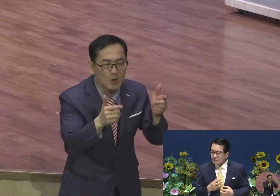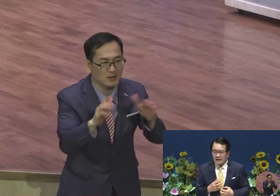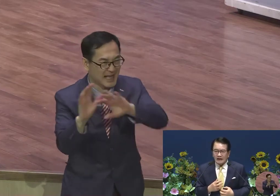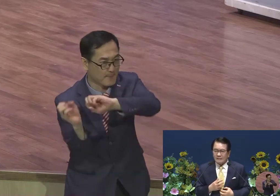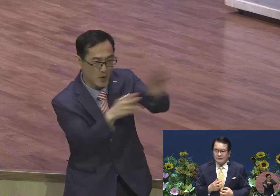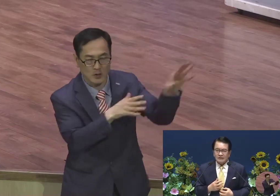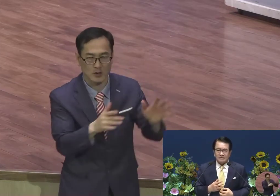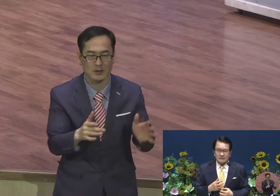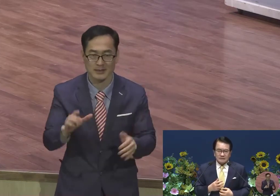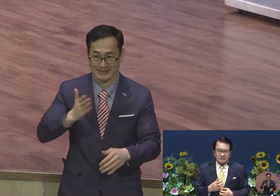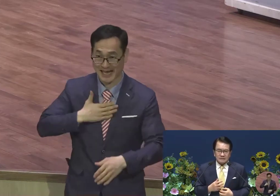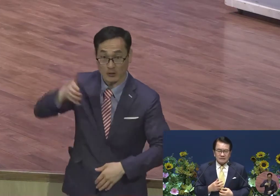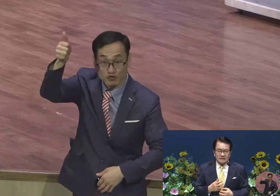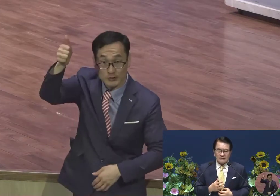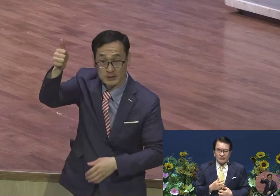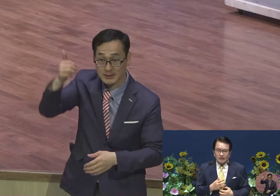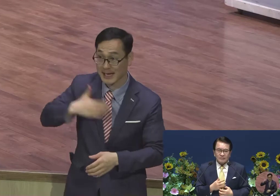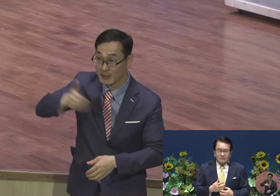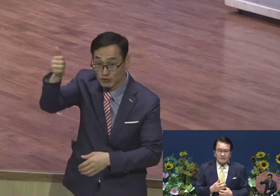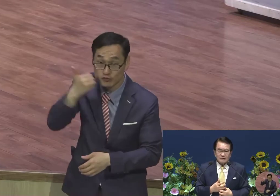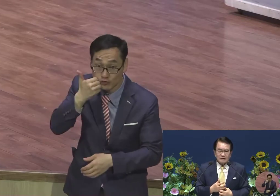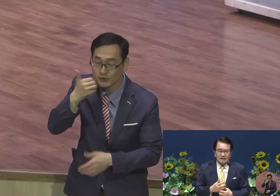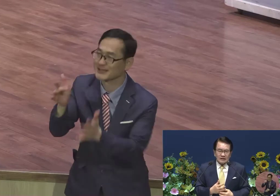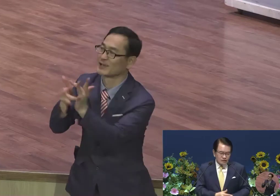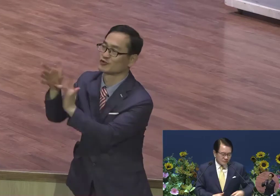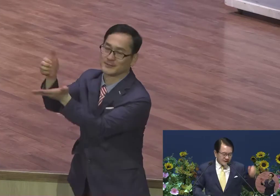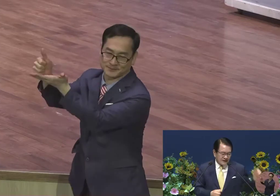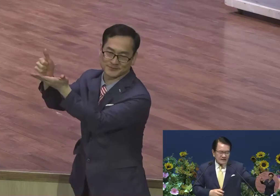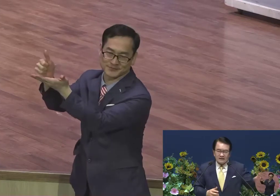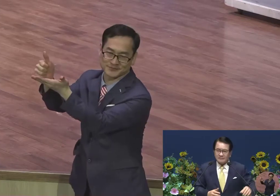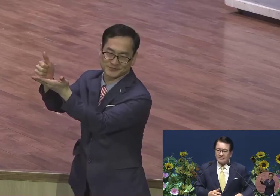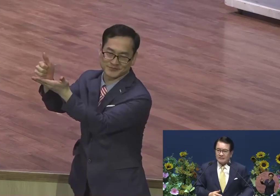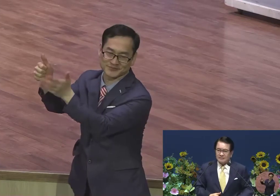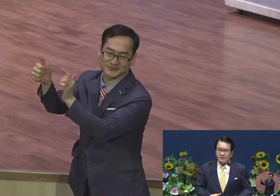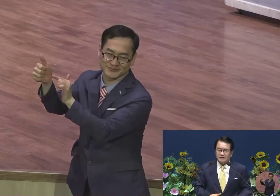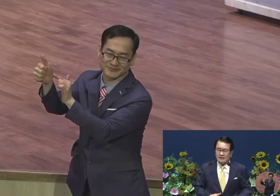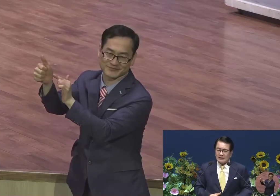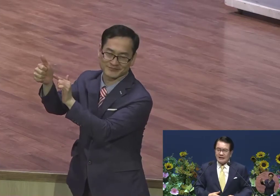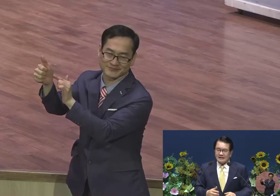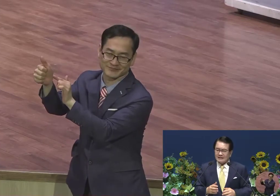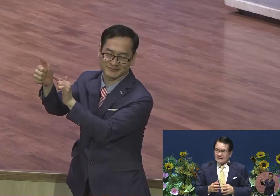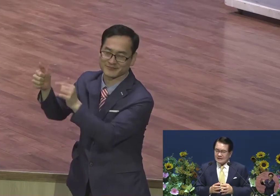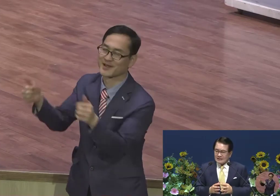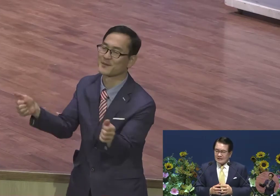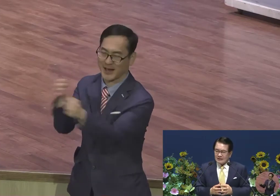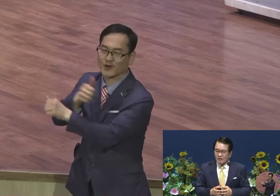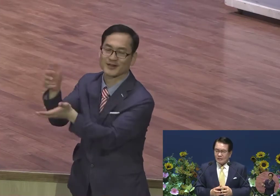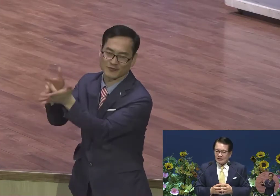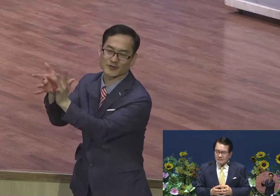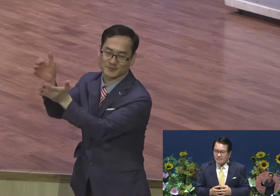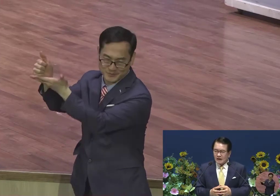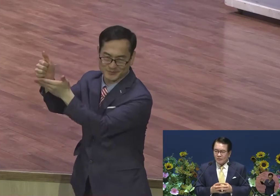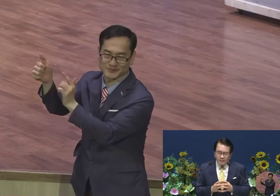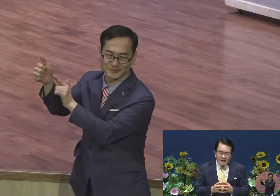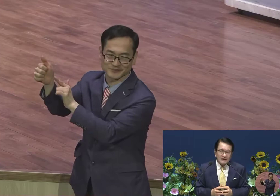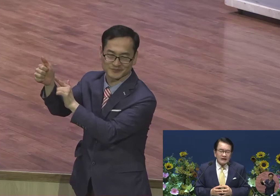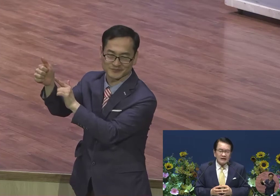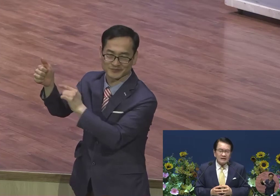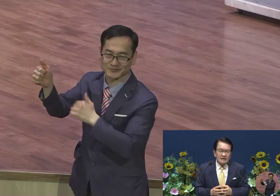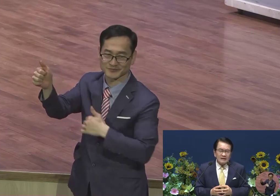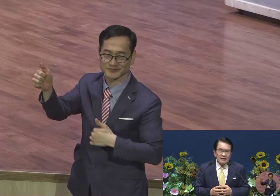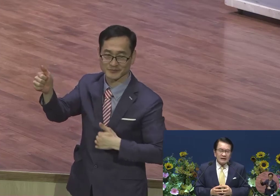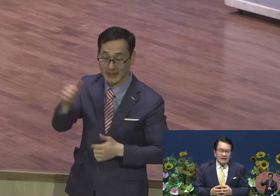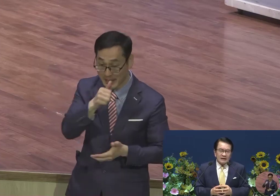내 감정 없어 내 자존심 없어 자존심 계획에 던져 필요 없어 나는 그리스도와 함께 십자가에 못